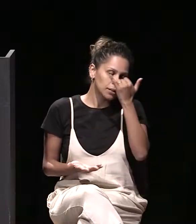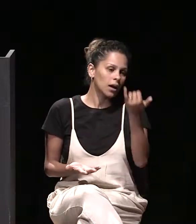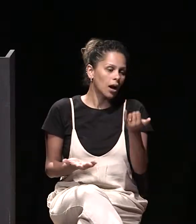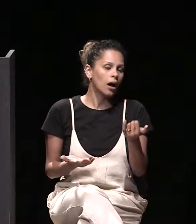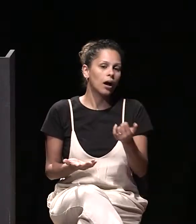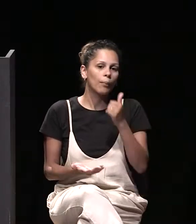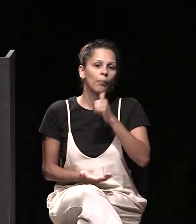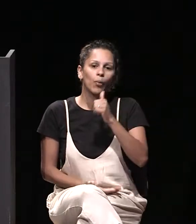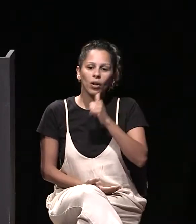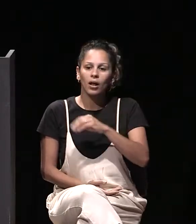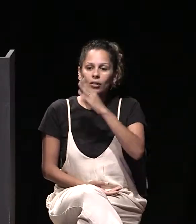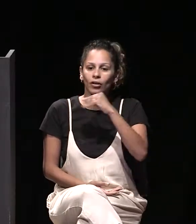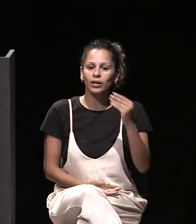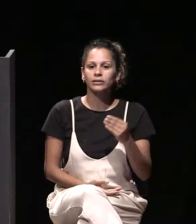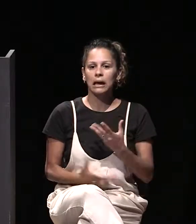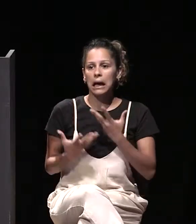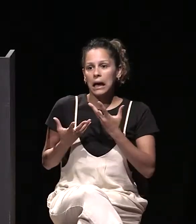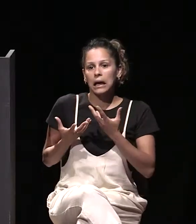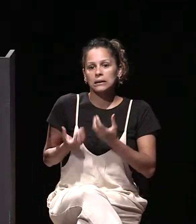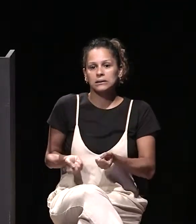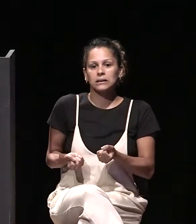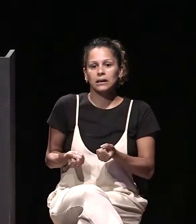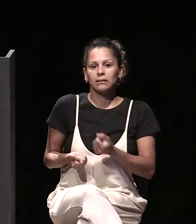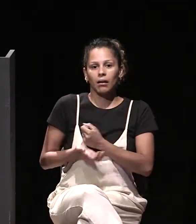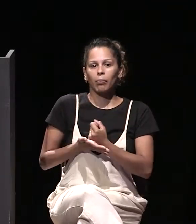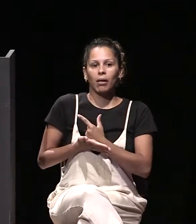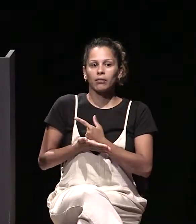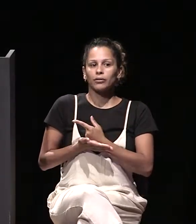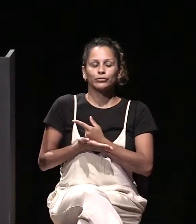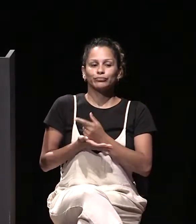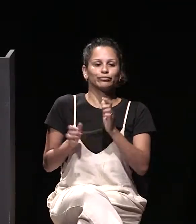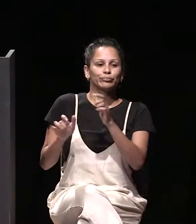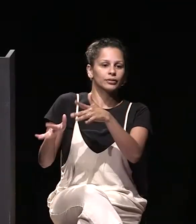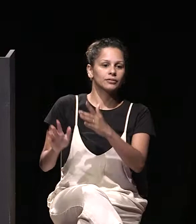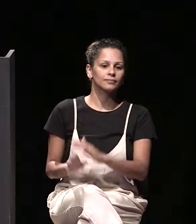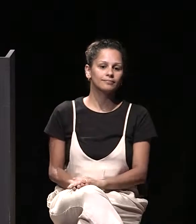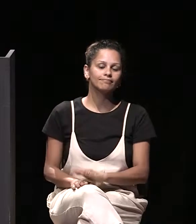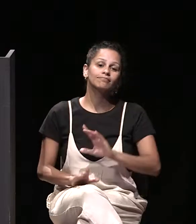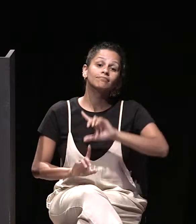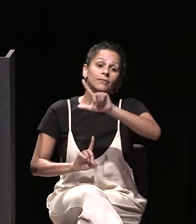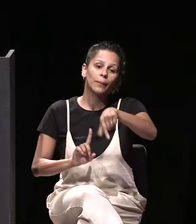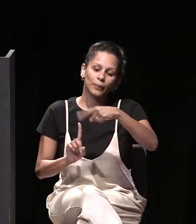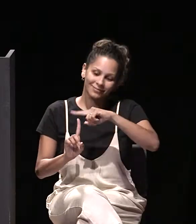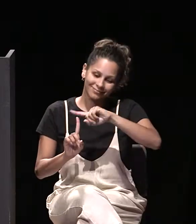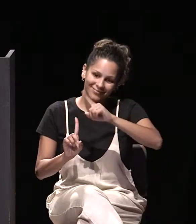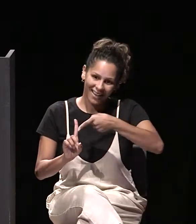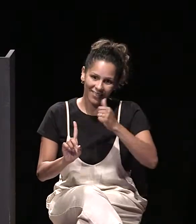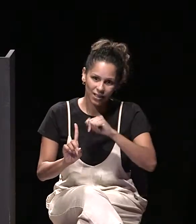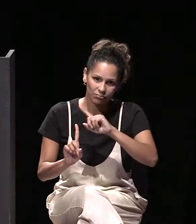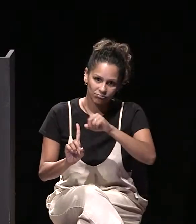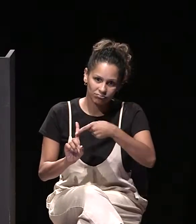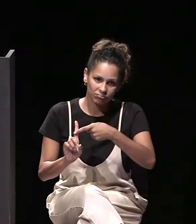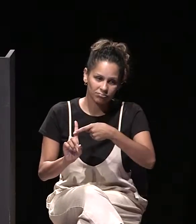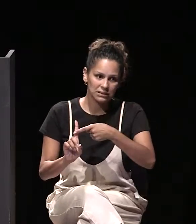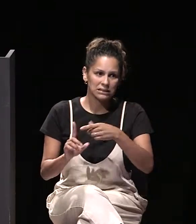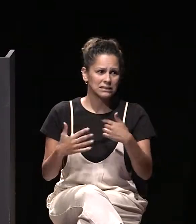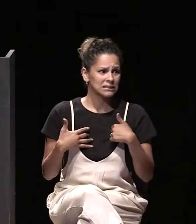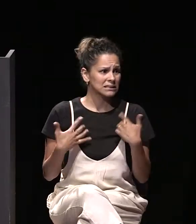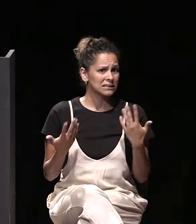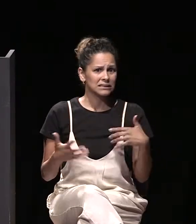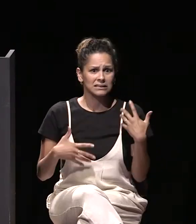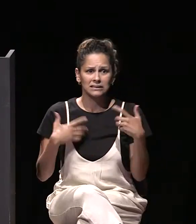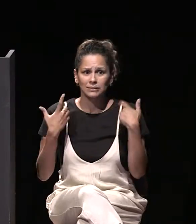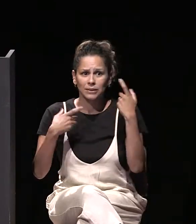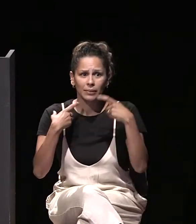mesmo sem usar o método anticoncepcional. Mas, quando ela engravida, a adolescente morre de medo, não sabe o que fazer, meu pai vai me matar,